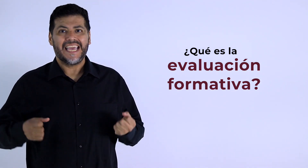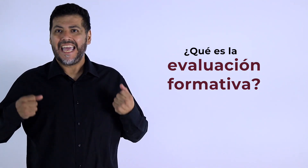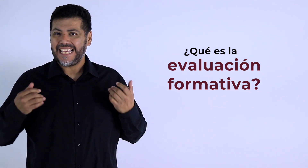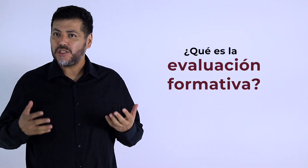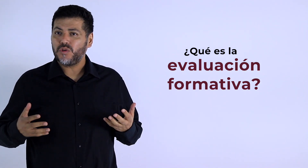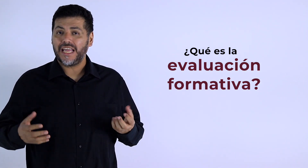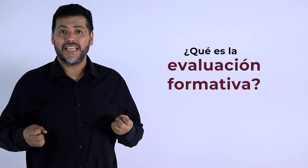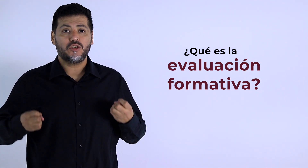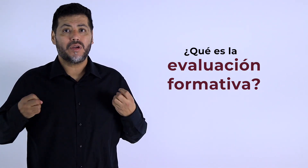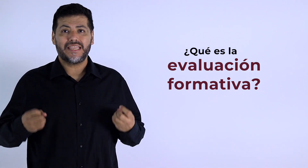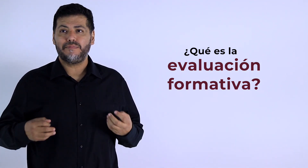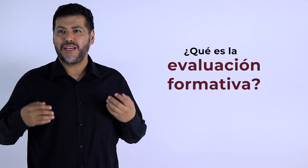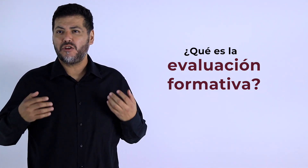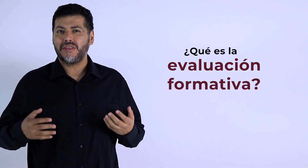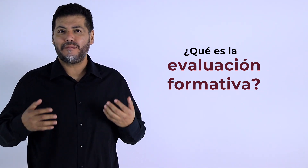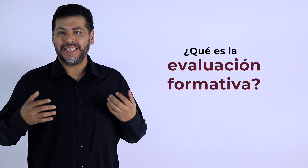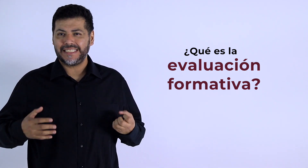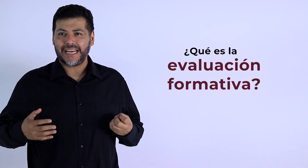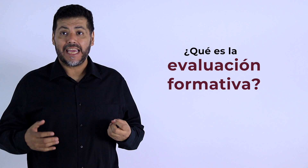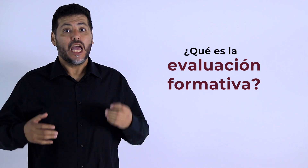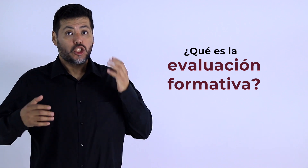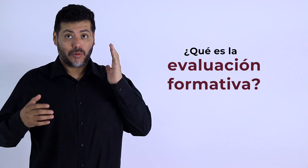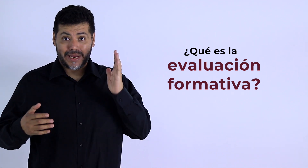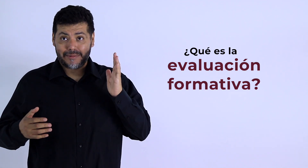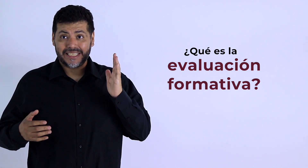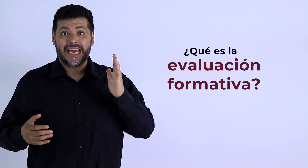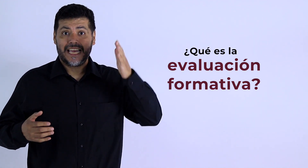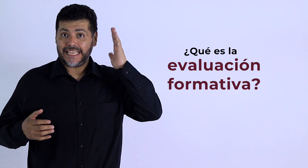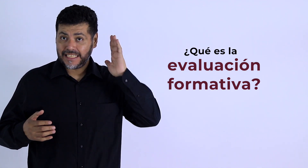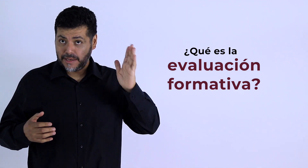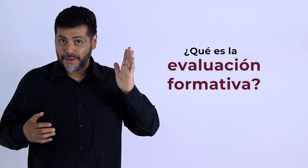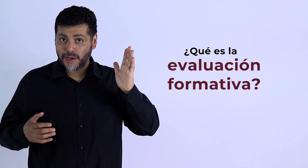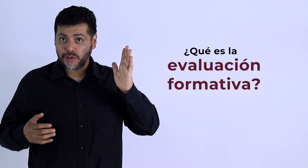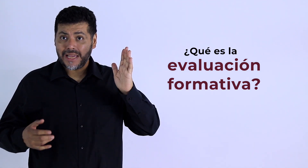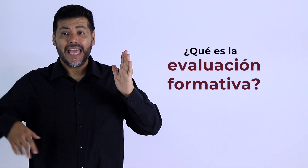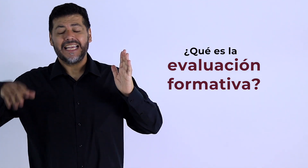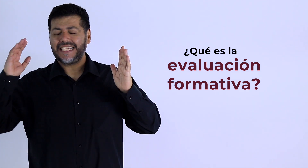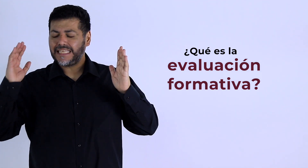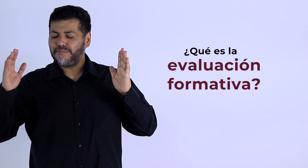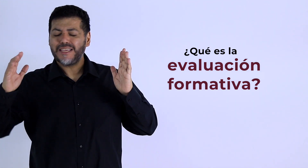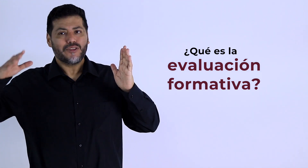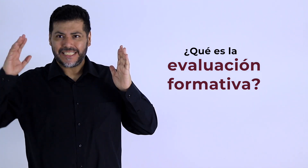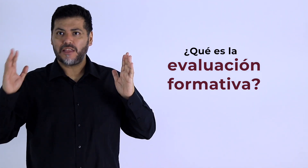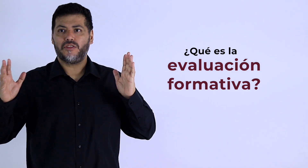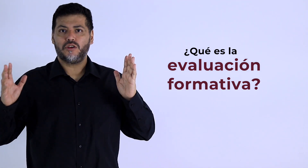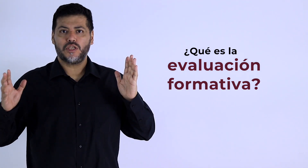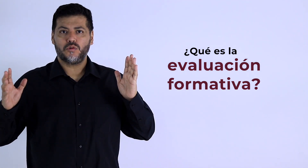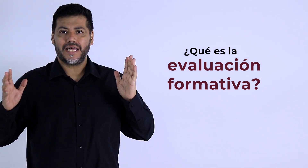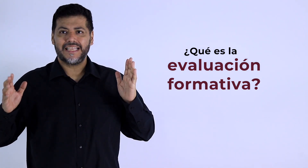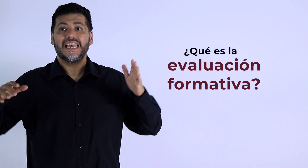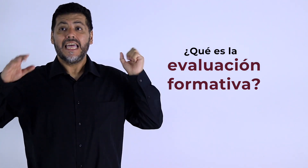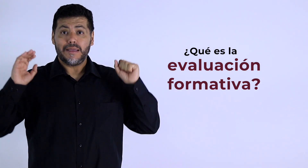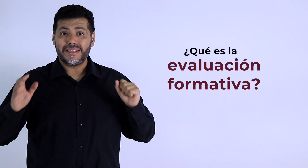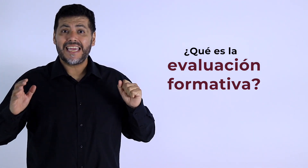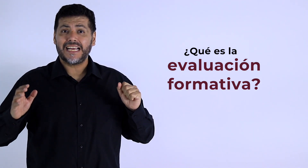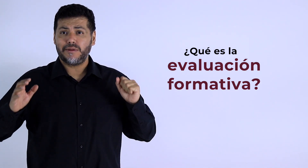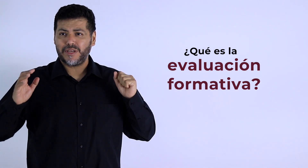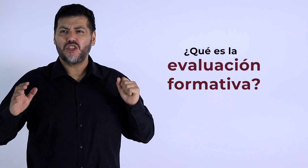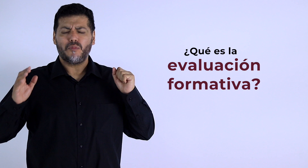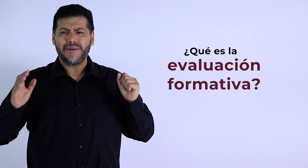y estudiantes durante el periodo de aprendizaje, sobre la brecha entre el desempeño actual y el desempeño deseado de los estudiantes, de manera que se puedan tomar